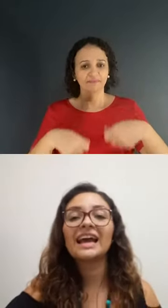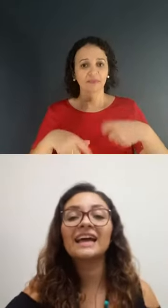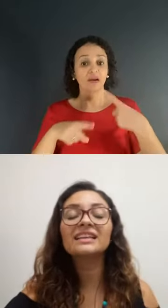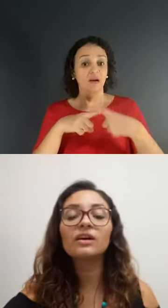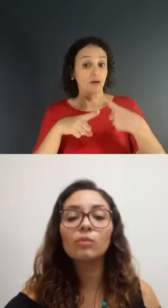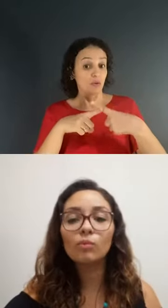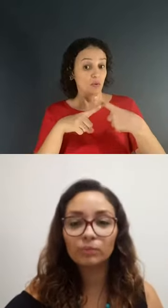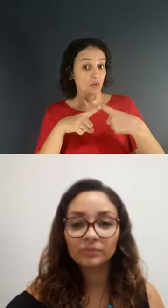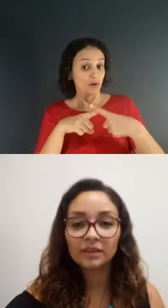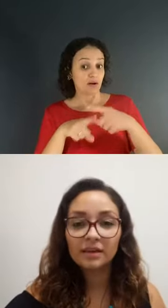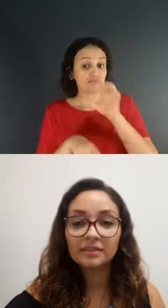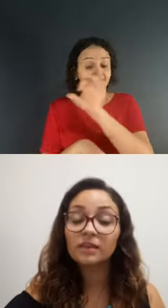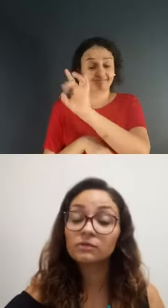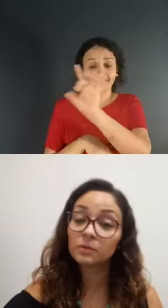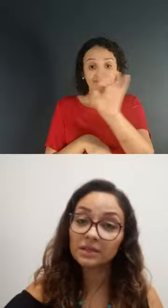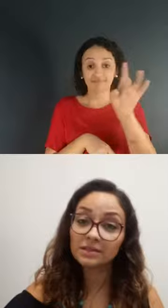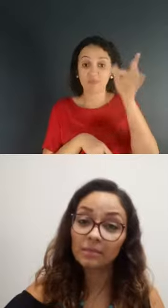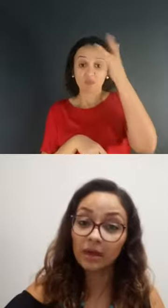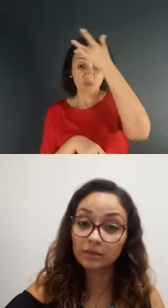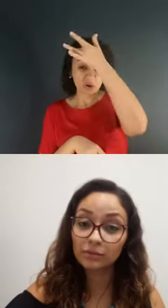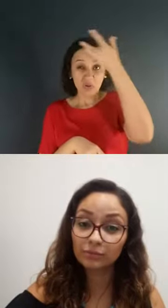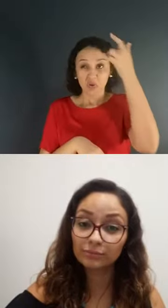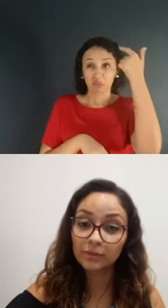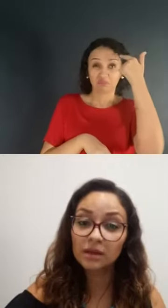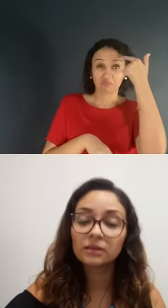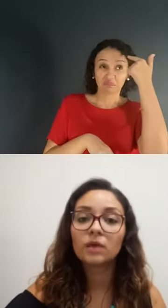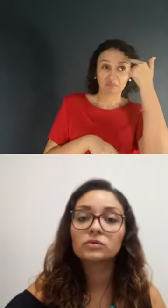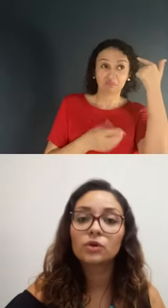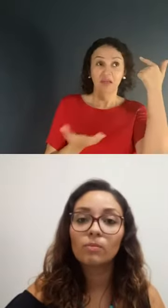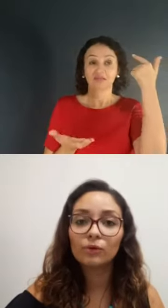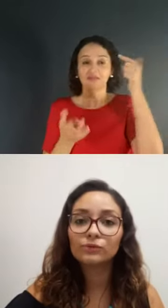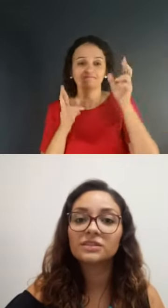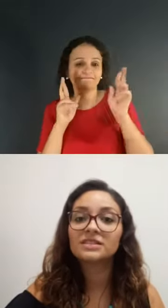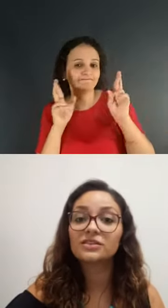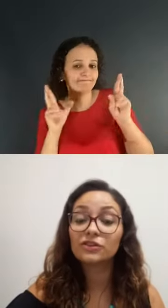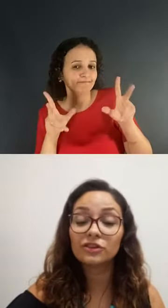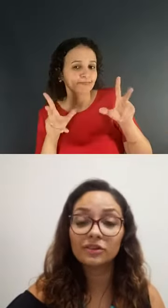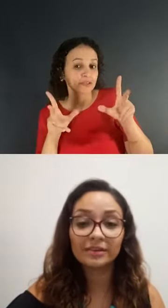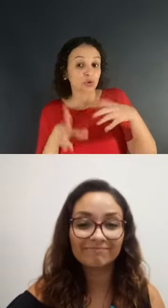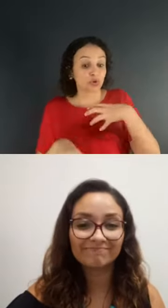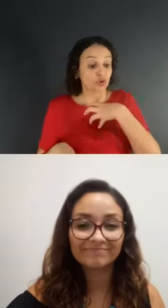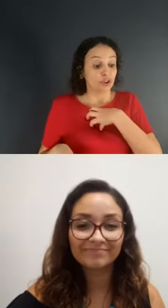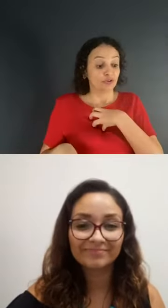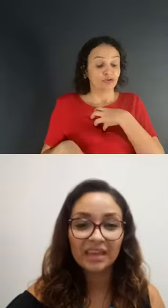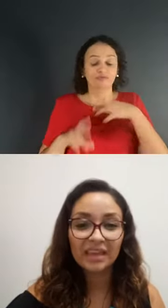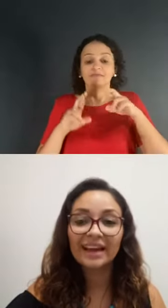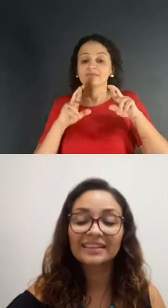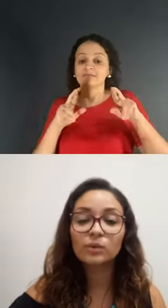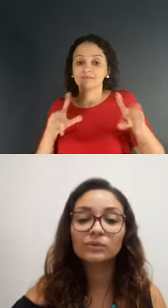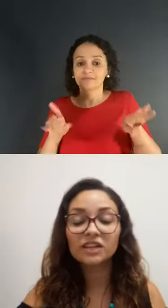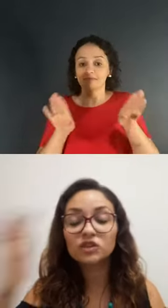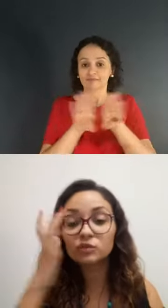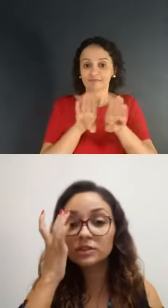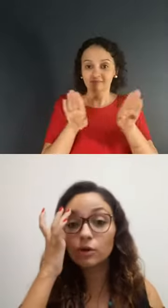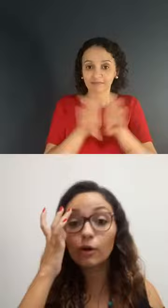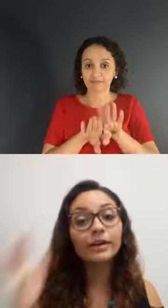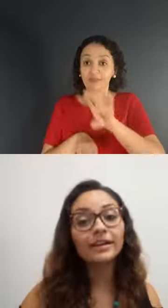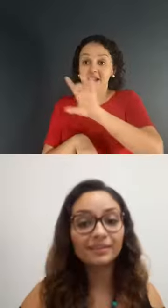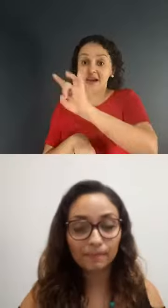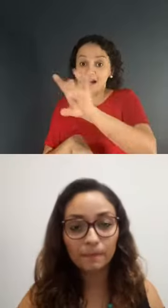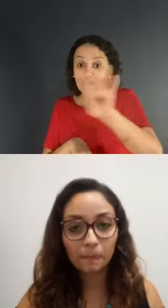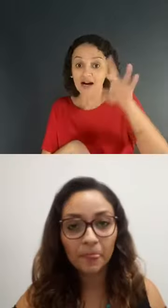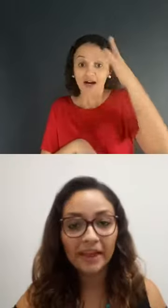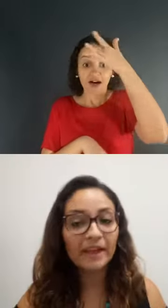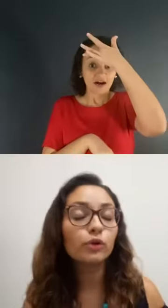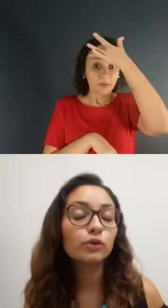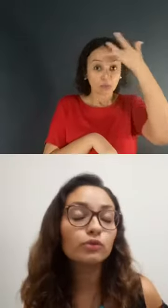porque cada um tem o seu pensamento, tem o seu modo de sentir, cada um tem a sua